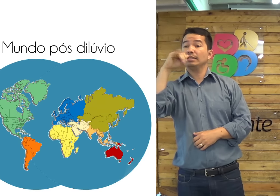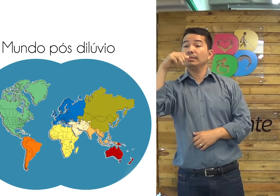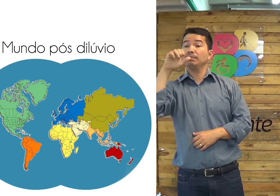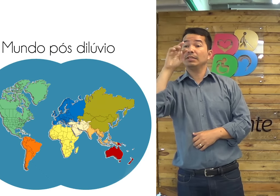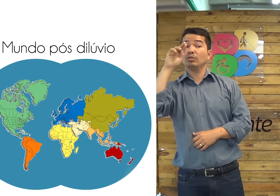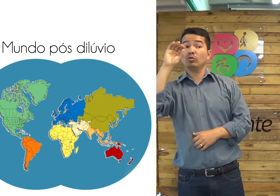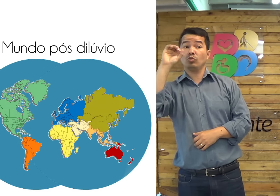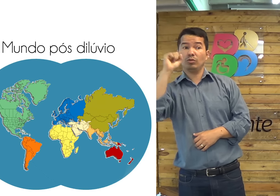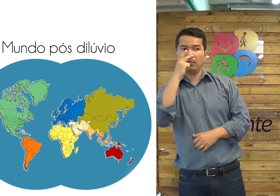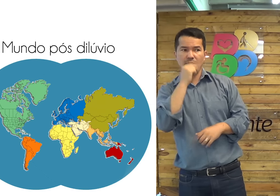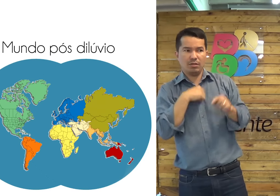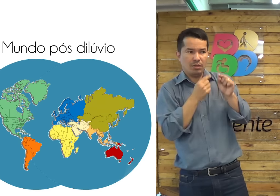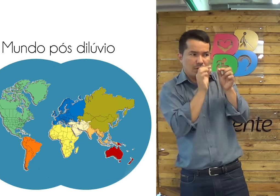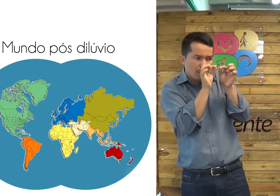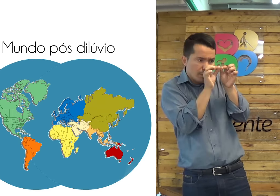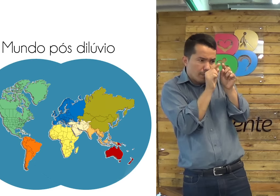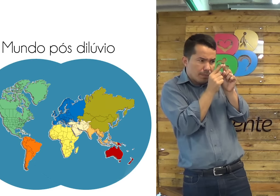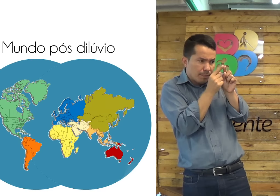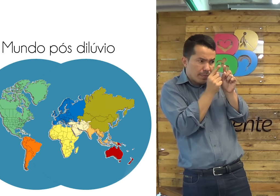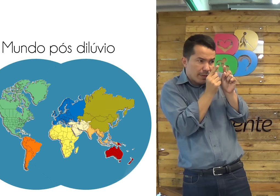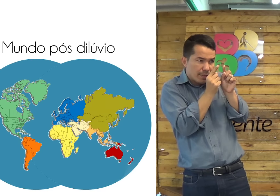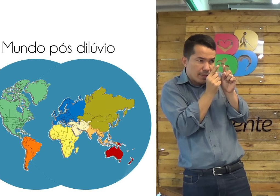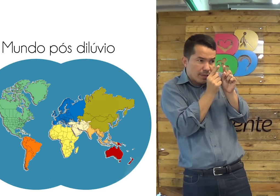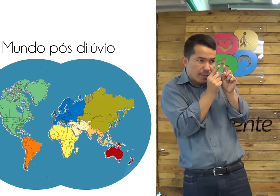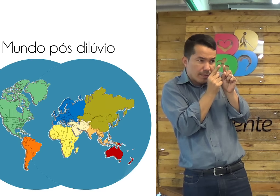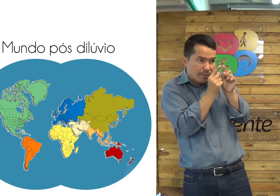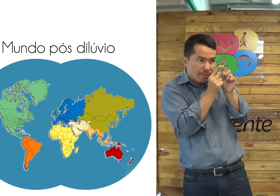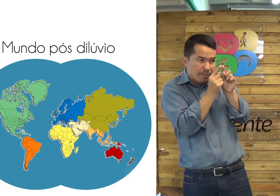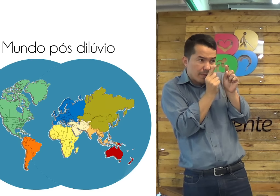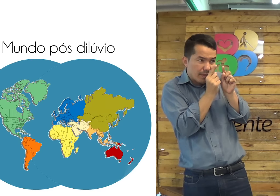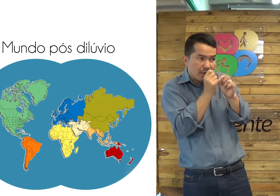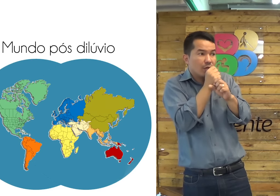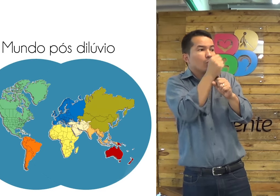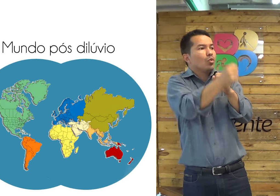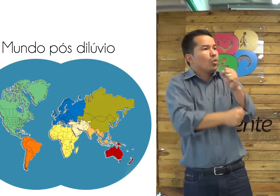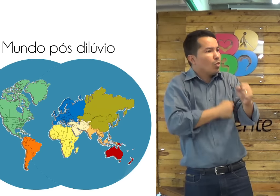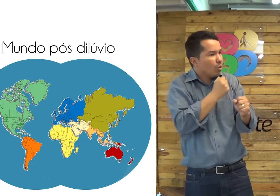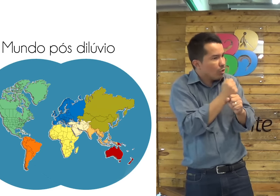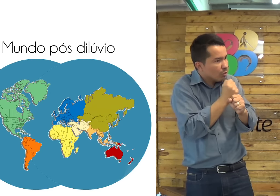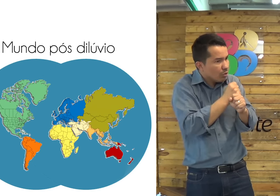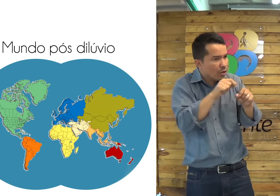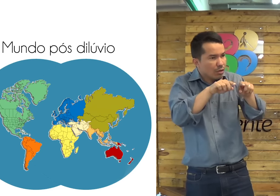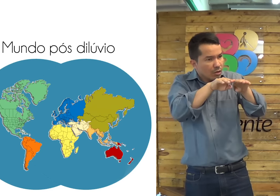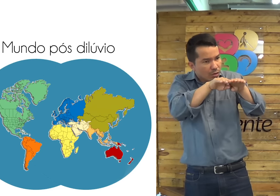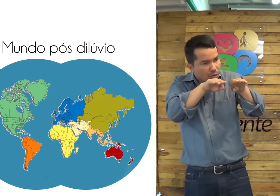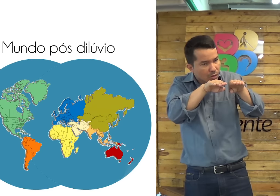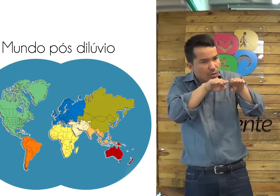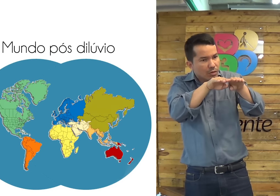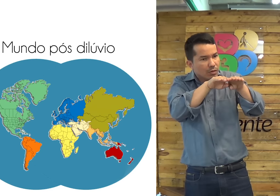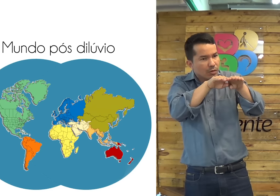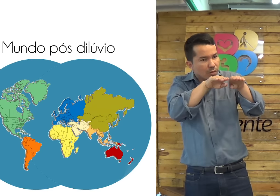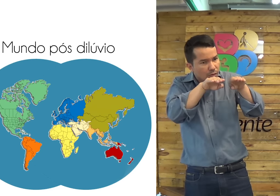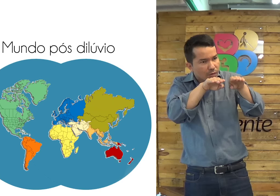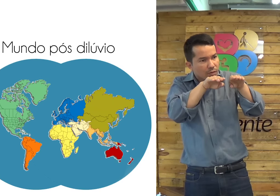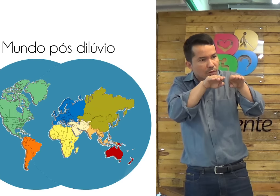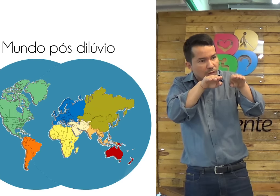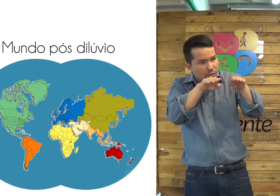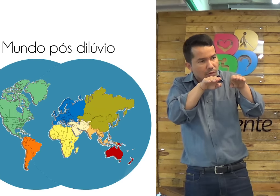outro do c parece que vai se afastando cada ano afasta um pouco mais um